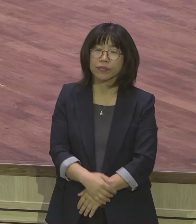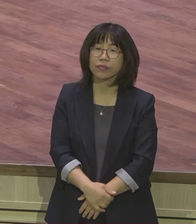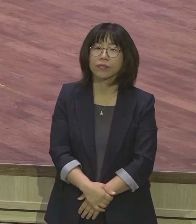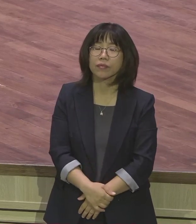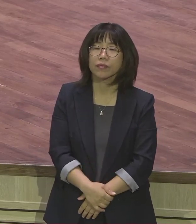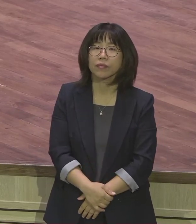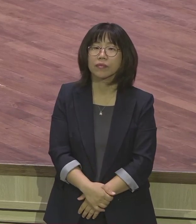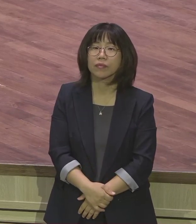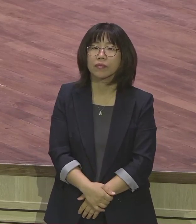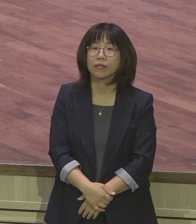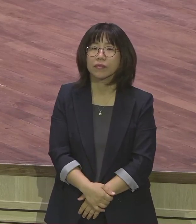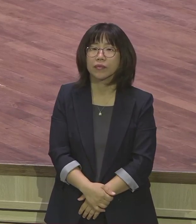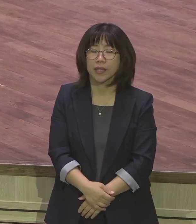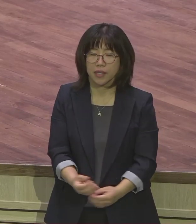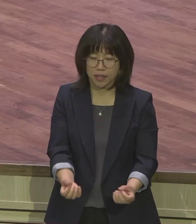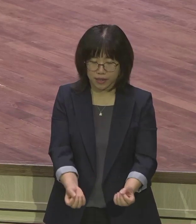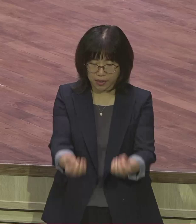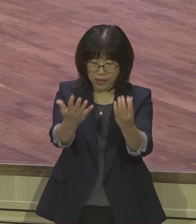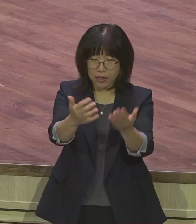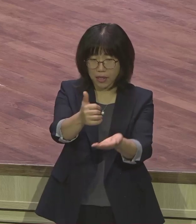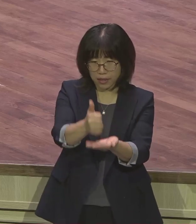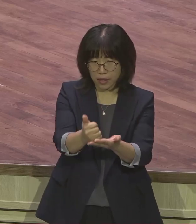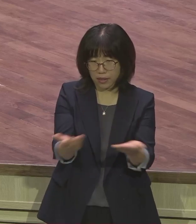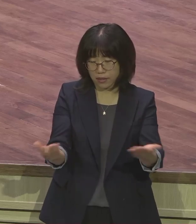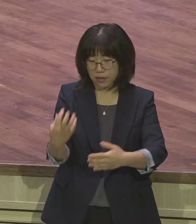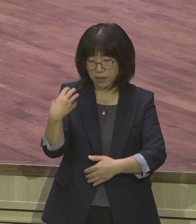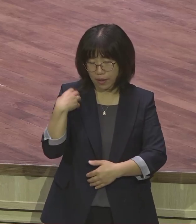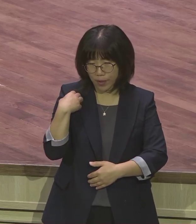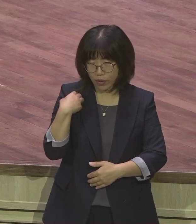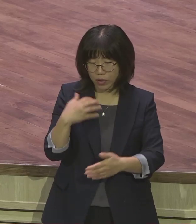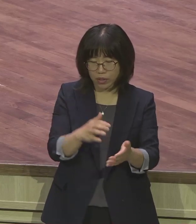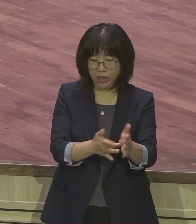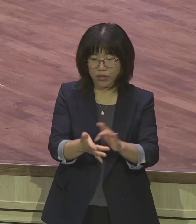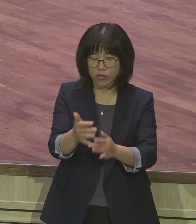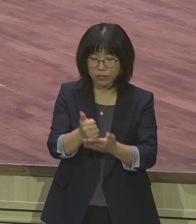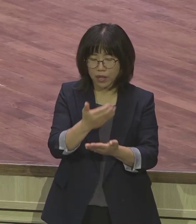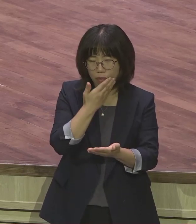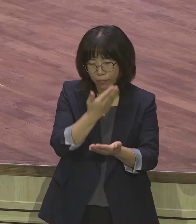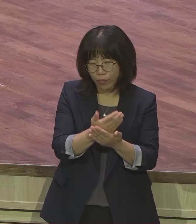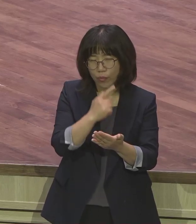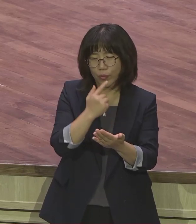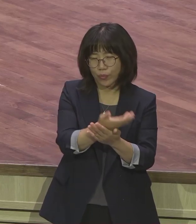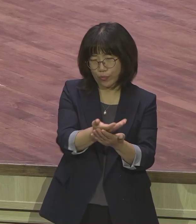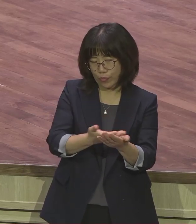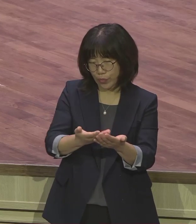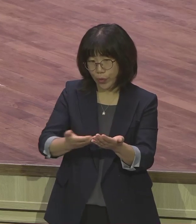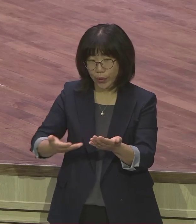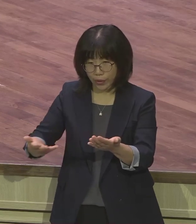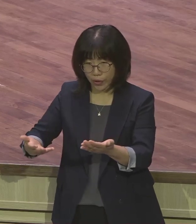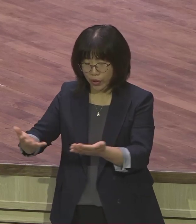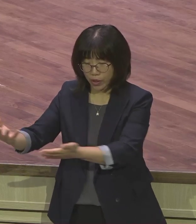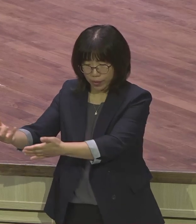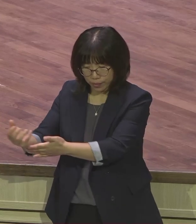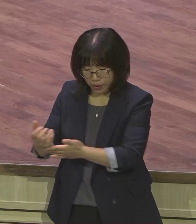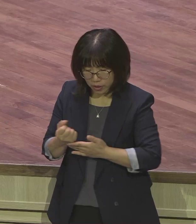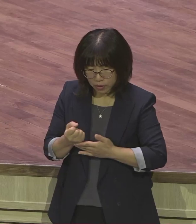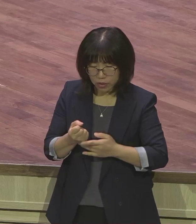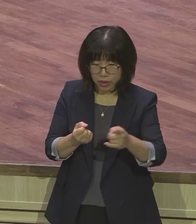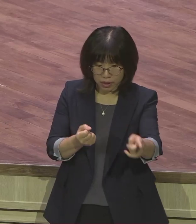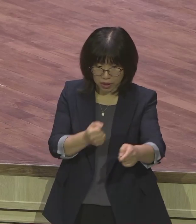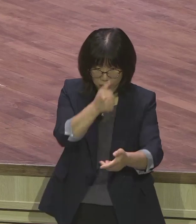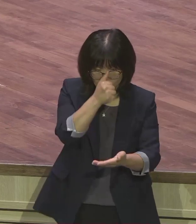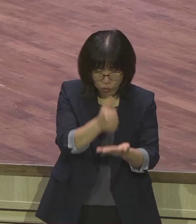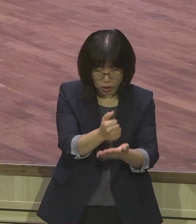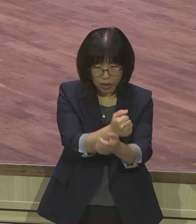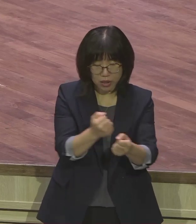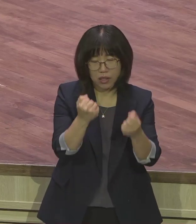그리고 제사장으로서의 하나님 예수 그리스도의 보혈 예수 그리스도의 보혈 만 모든 죄를 사울